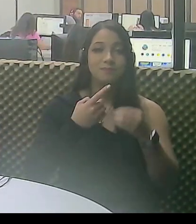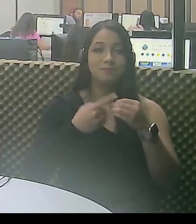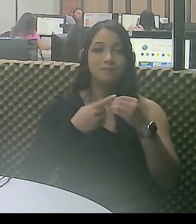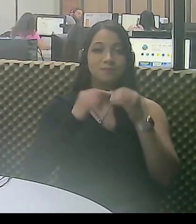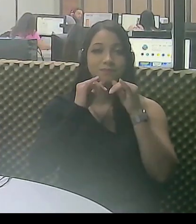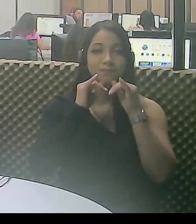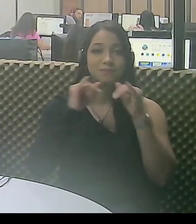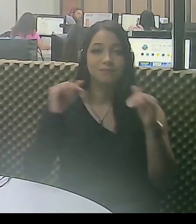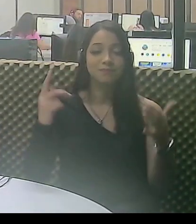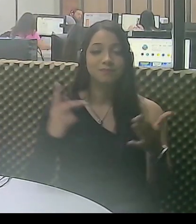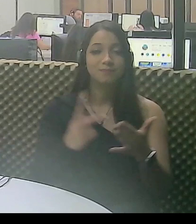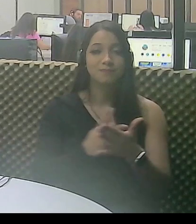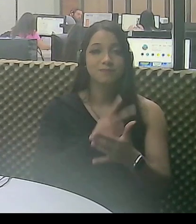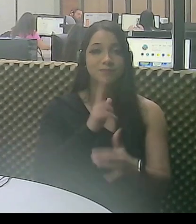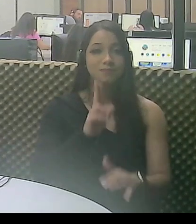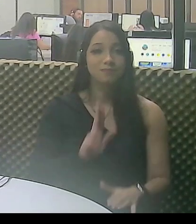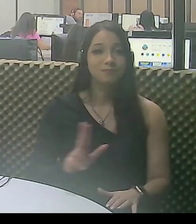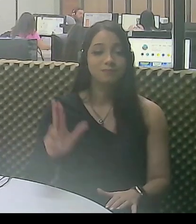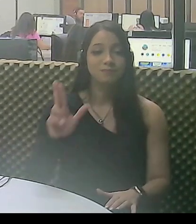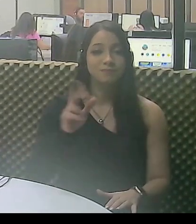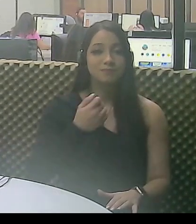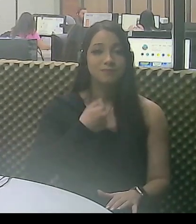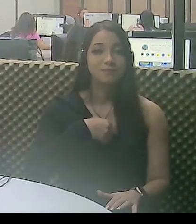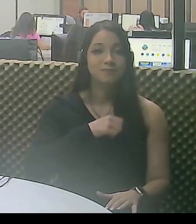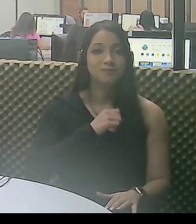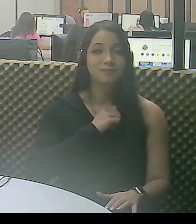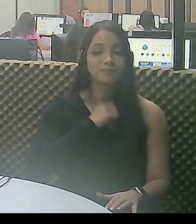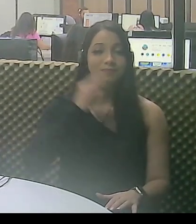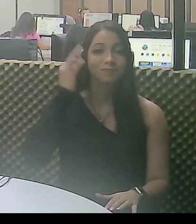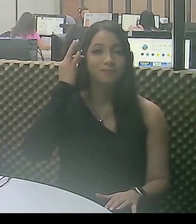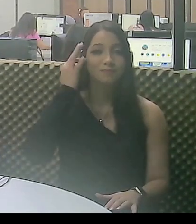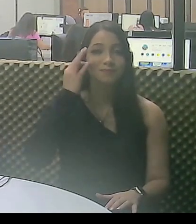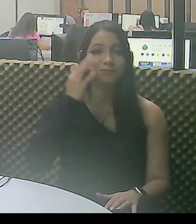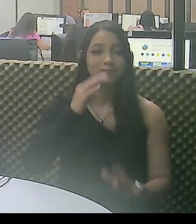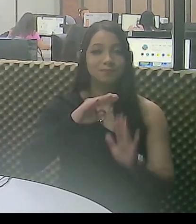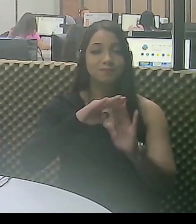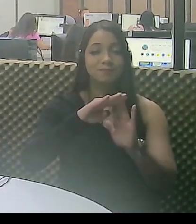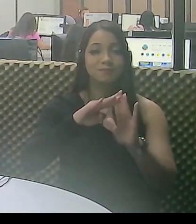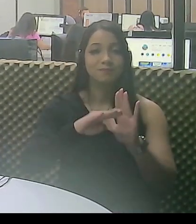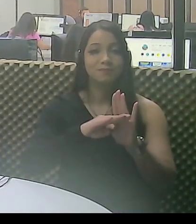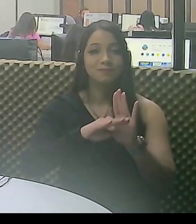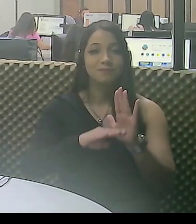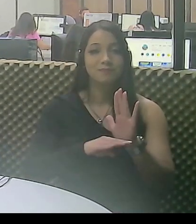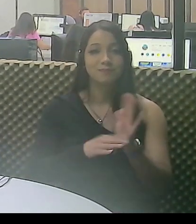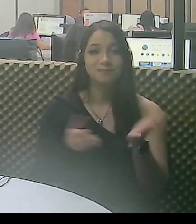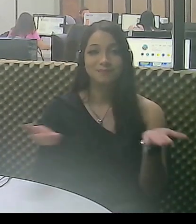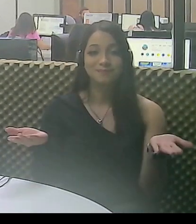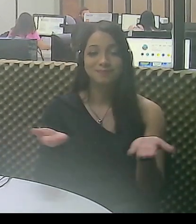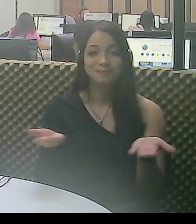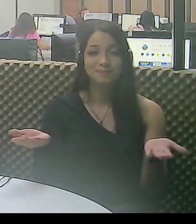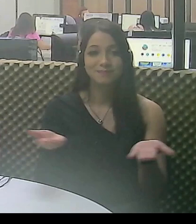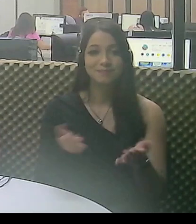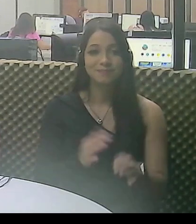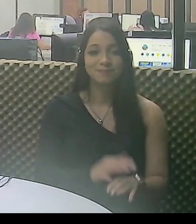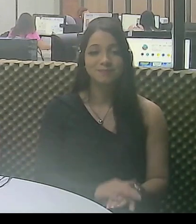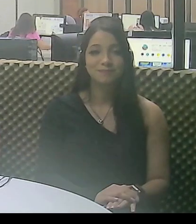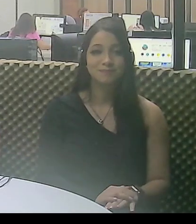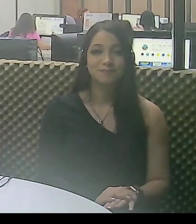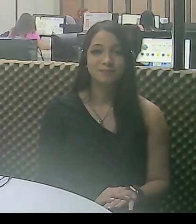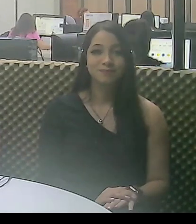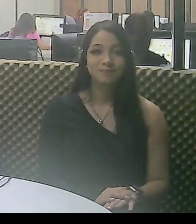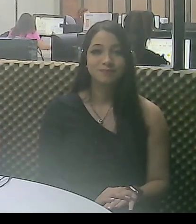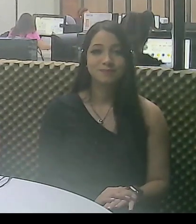fato acontece em Uberlândia. Eu sou o Fernando Cássio e começamos com os destaques da edição de hoje.